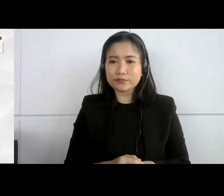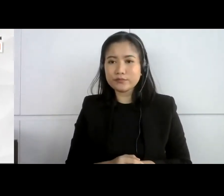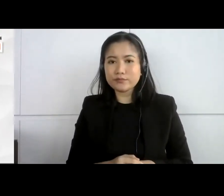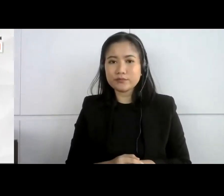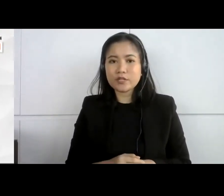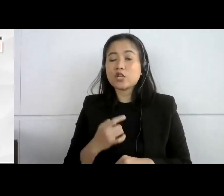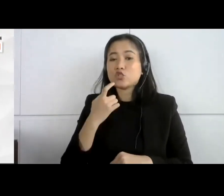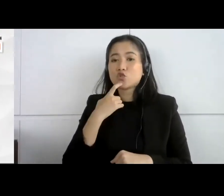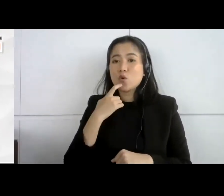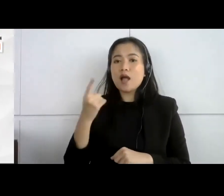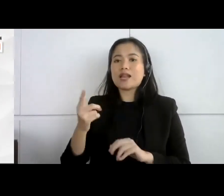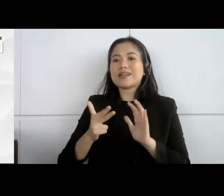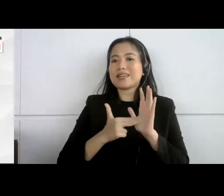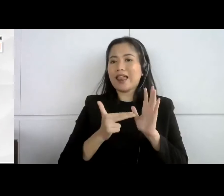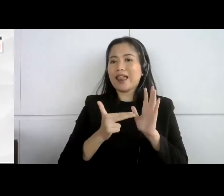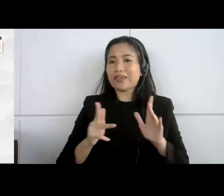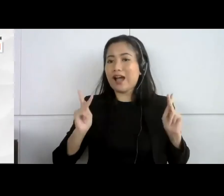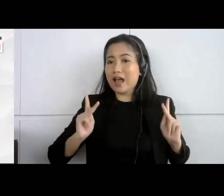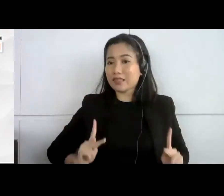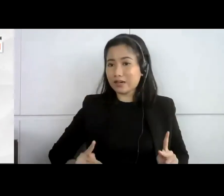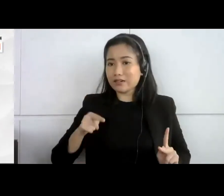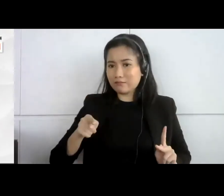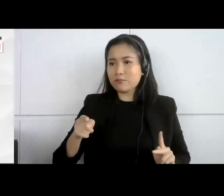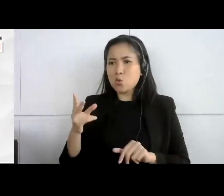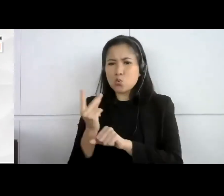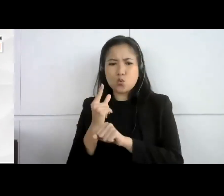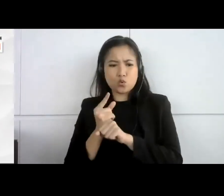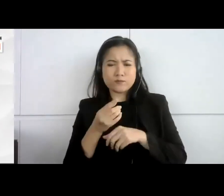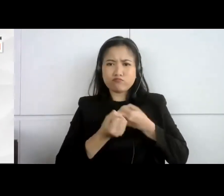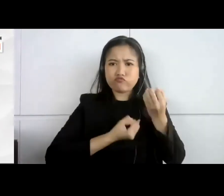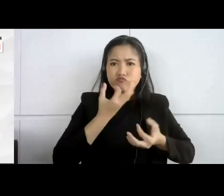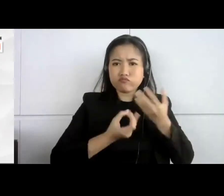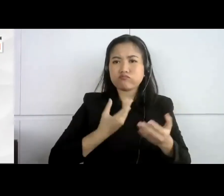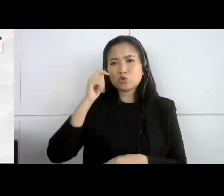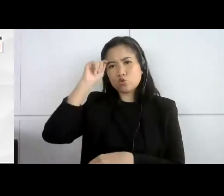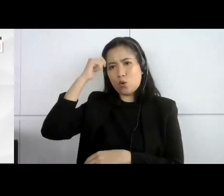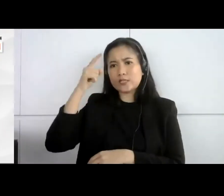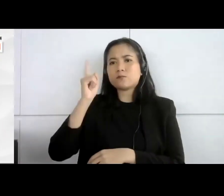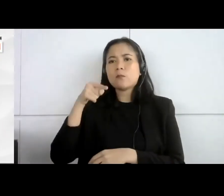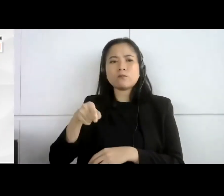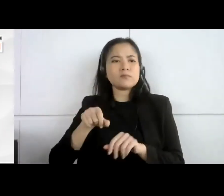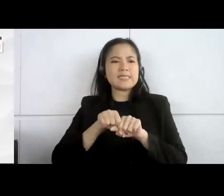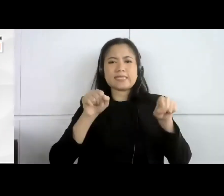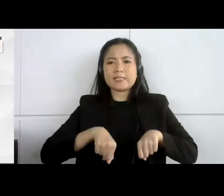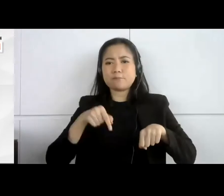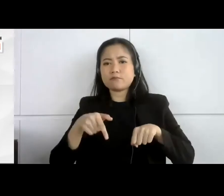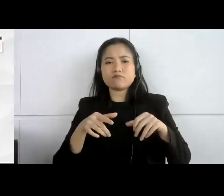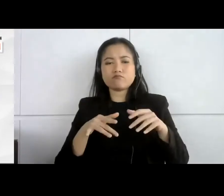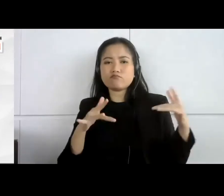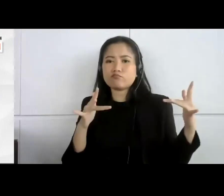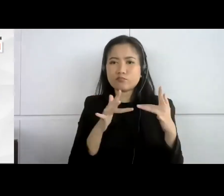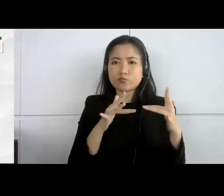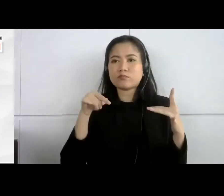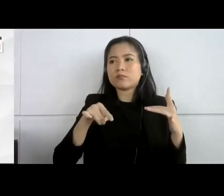Penanaman nilai karakter siswa sulit dilaksanakan oleh guru dengan sistem jarak jauh dan bahkan